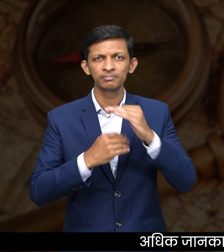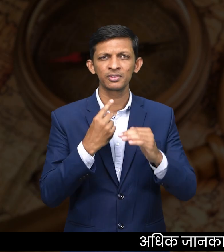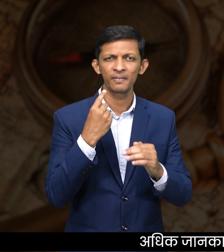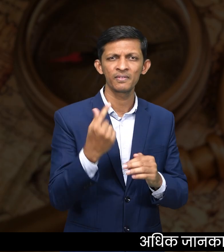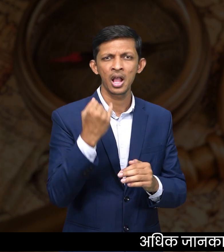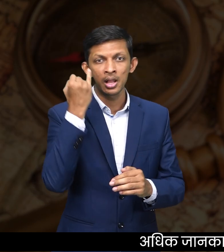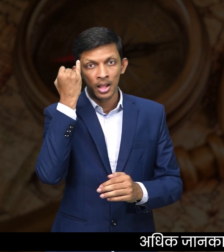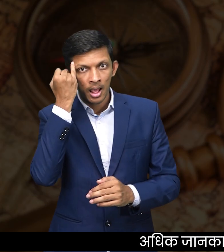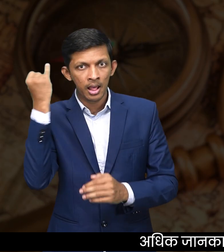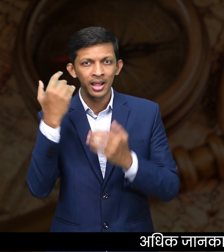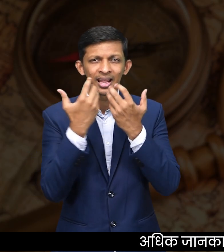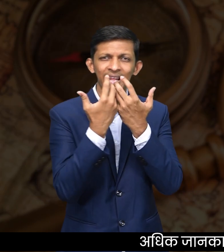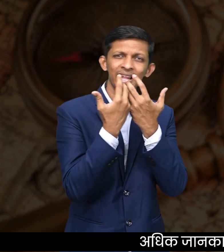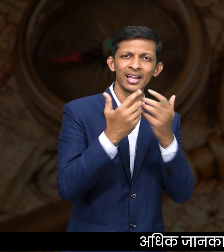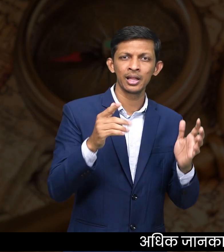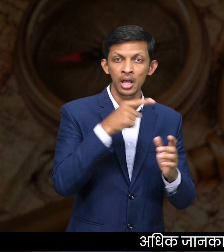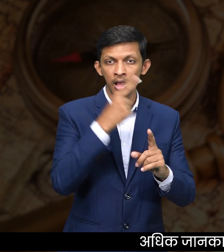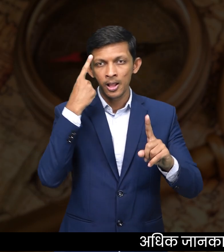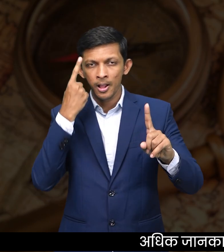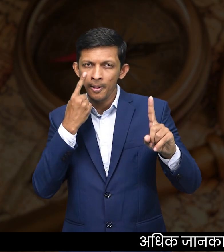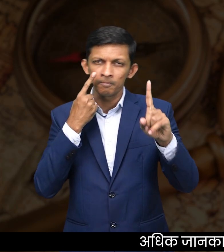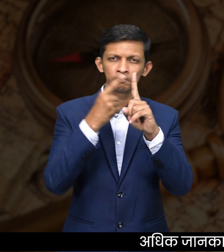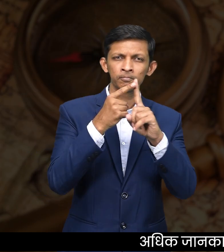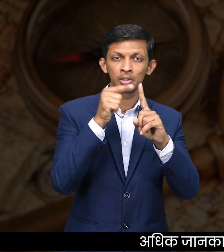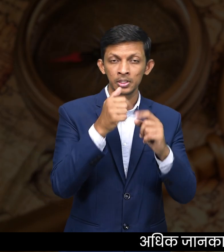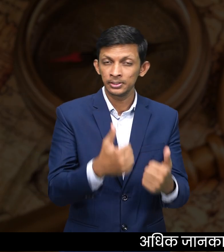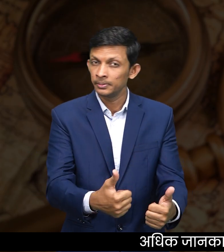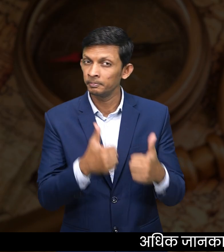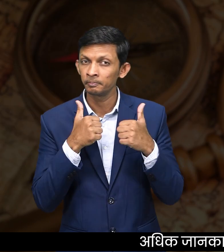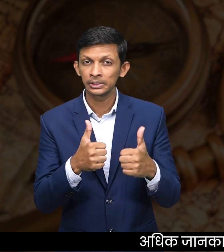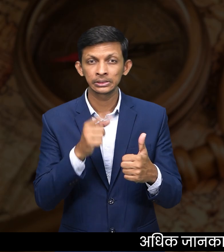बारे में अधिक जानकारी आगामी अध्यायों में दी जाएगी।